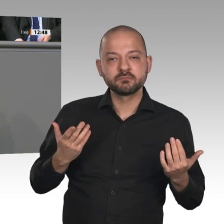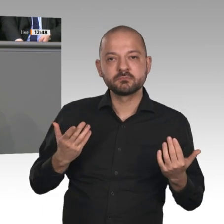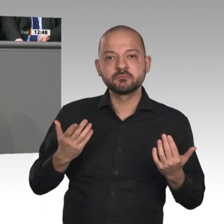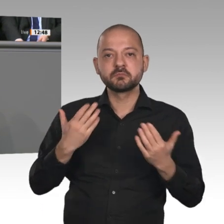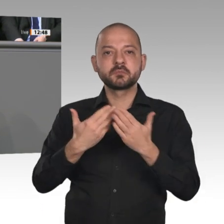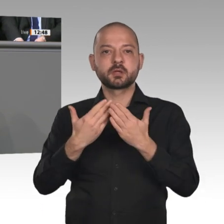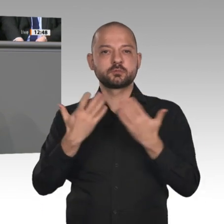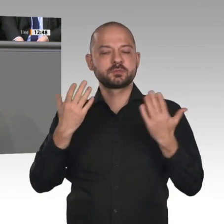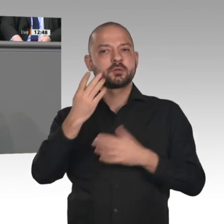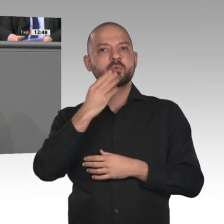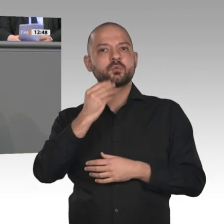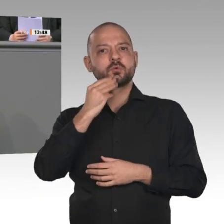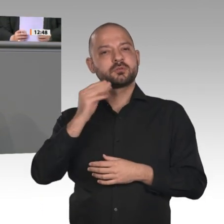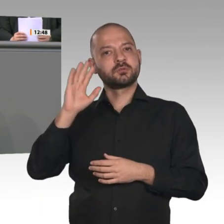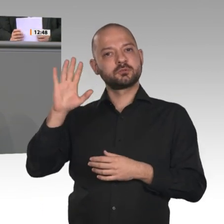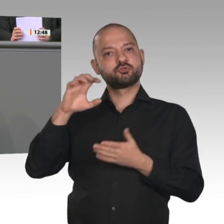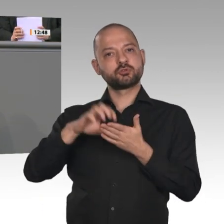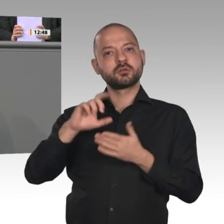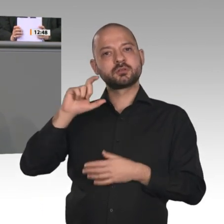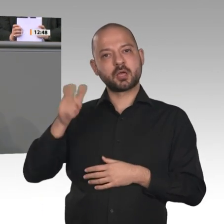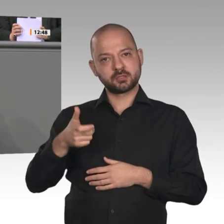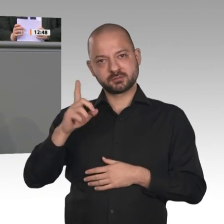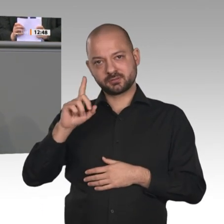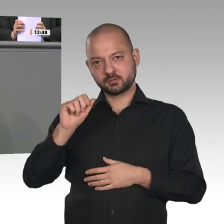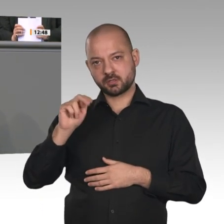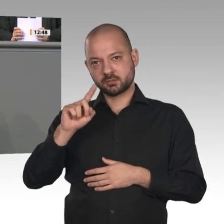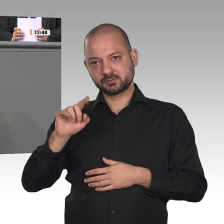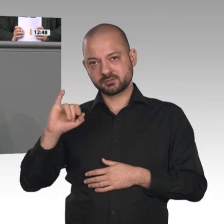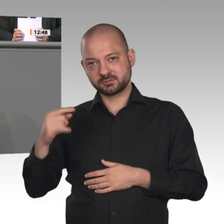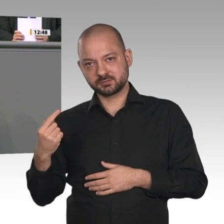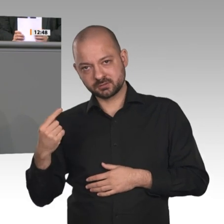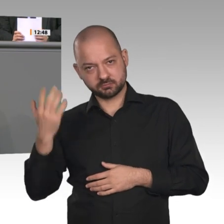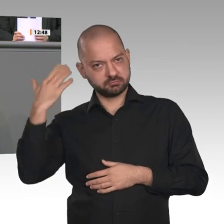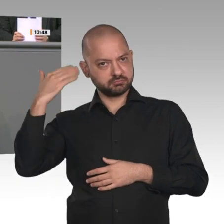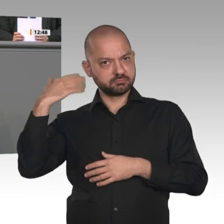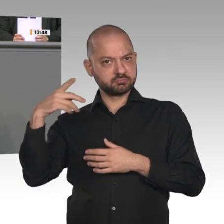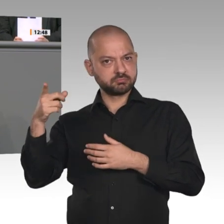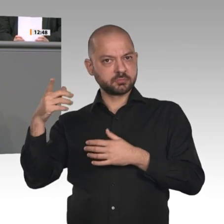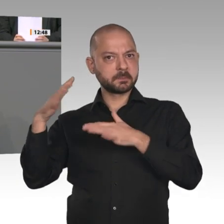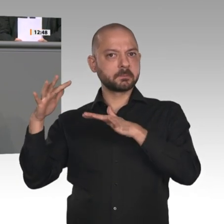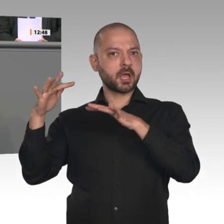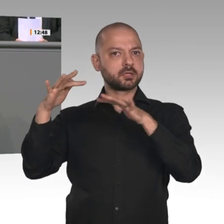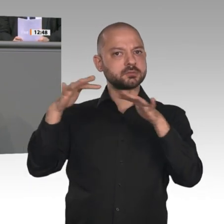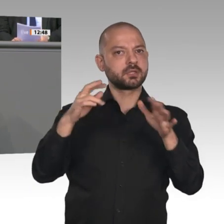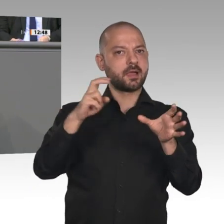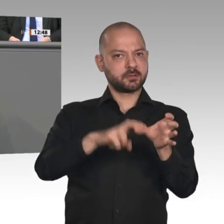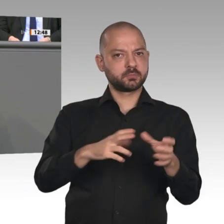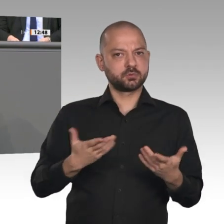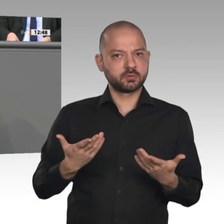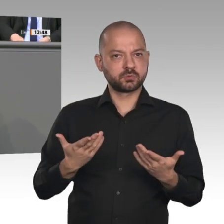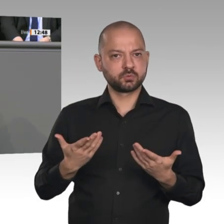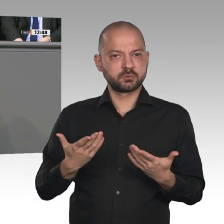1933 angeschlossenen Gebiete dann doch problematisch. Nimmt man ihren Entwurf so an, wie es hier steht, entsteht ein